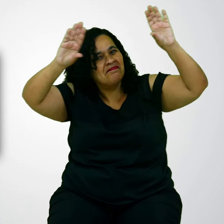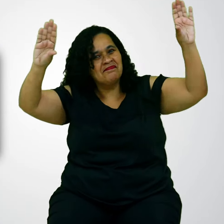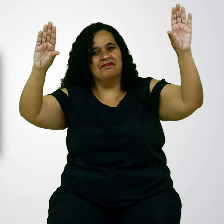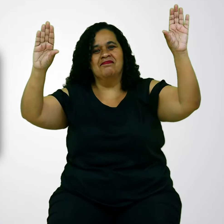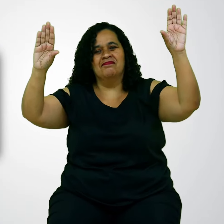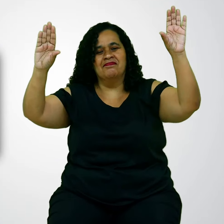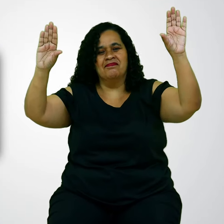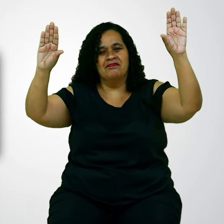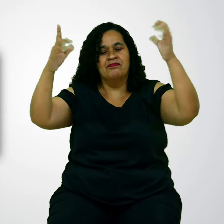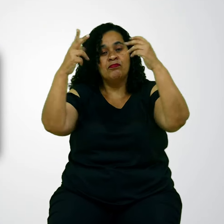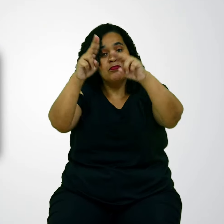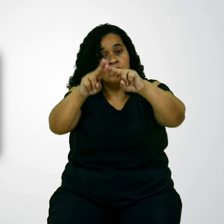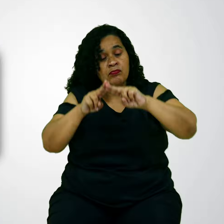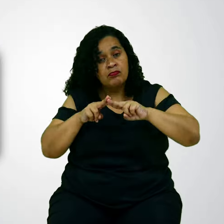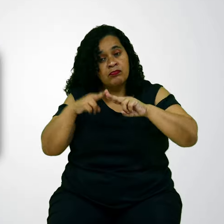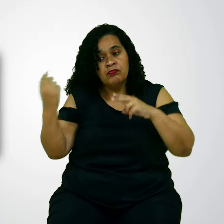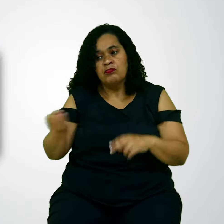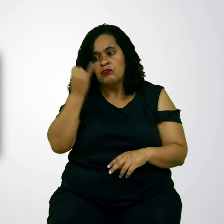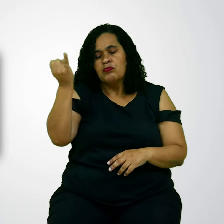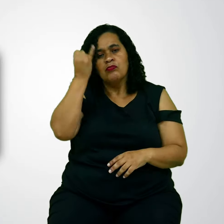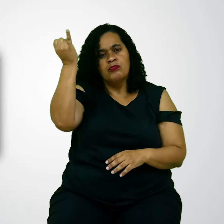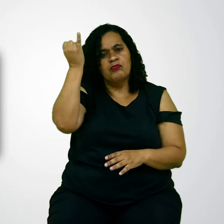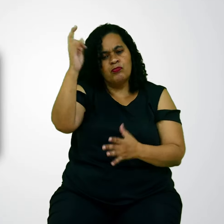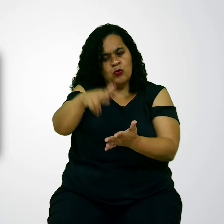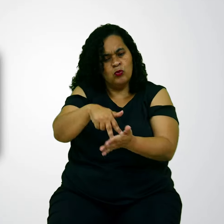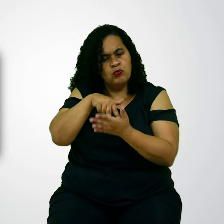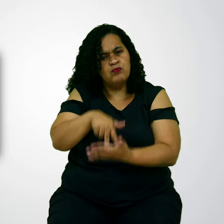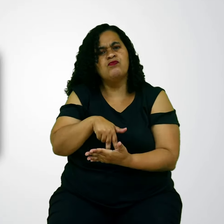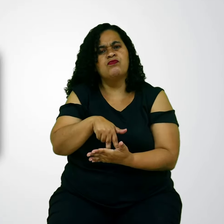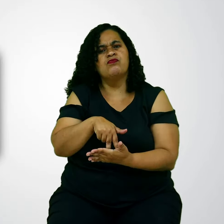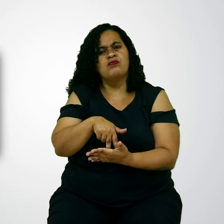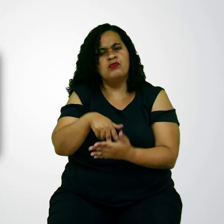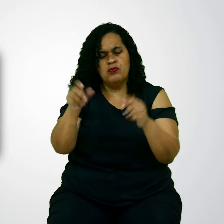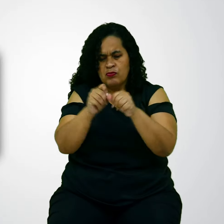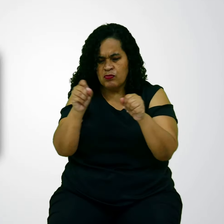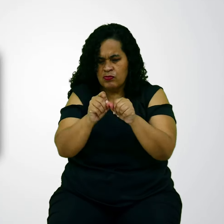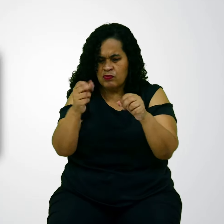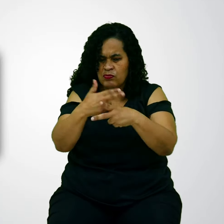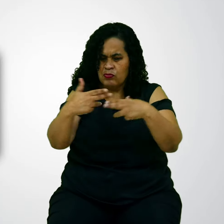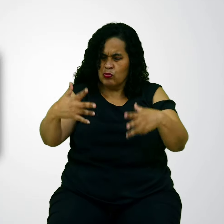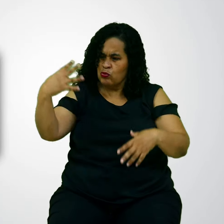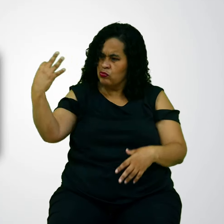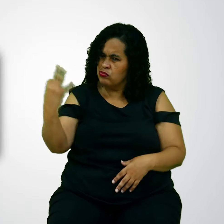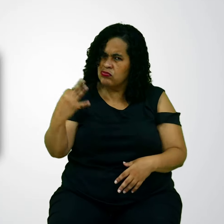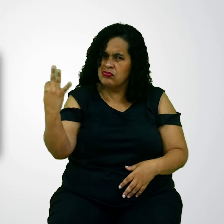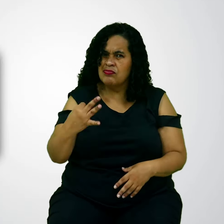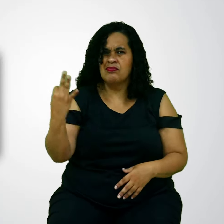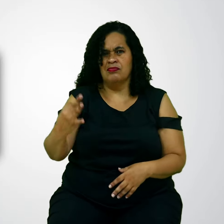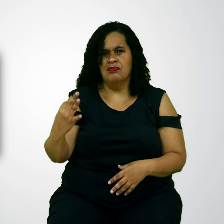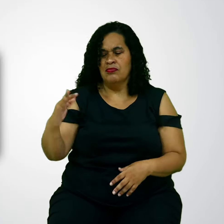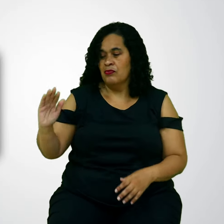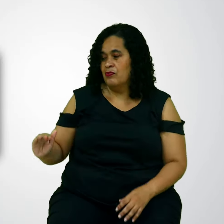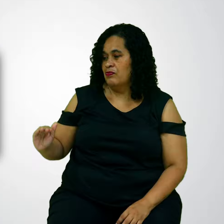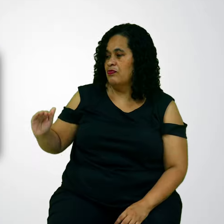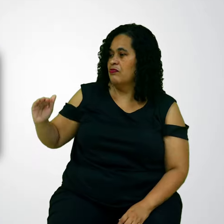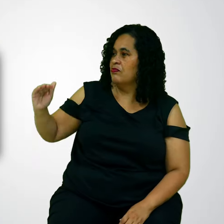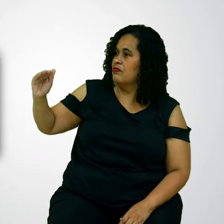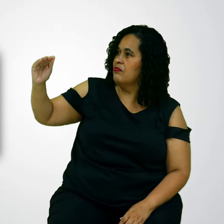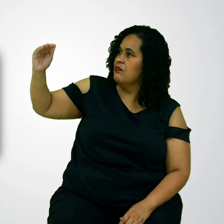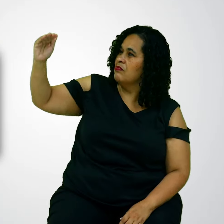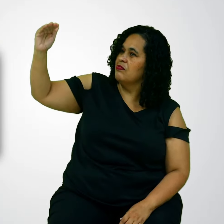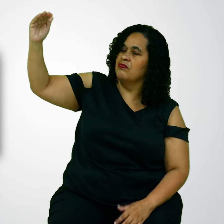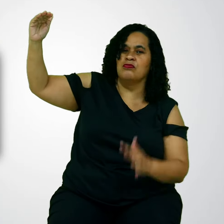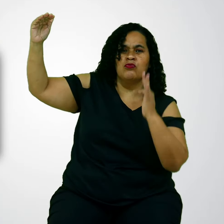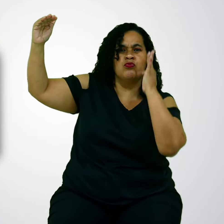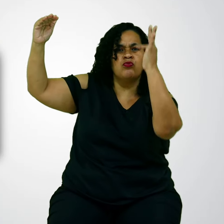ou seja, se você não tiver feito as coisas corretas durante a sua vida aqui, você vai crescer, você vai um dia ser uma mulher, você vai ser uma pessoa